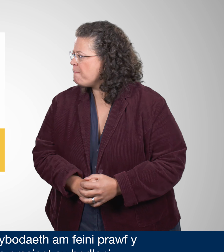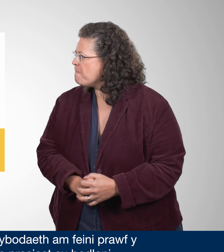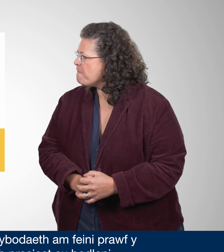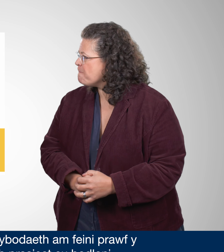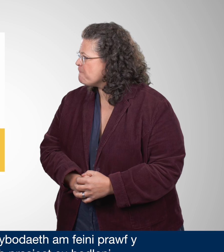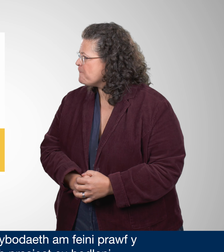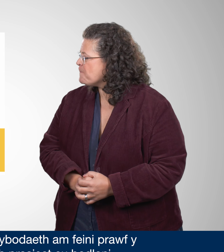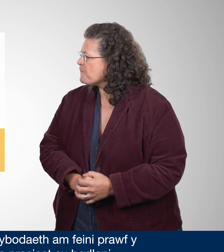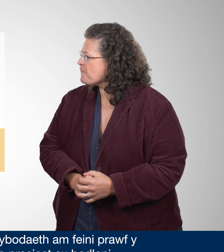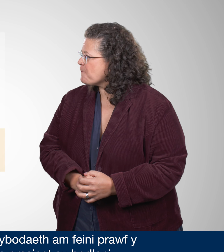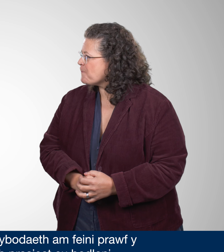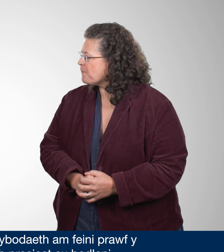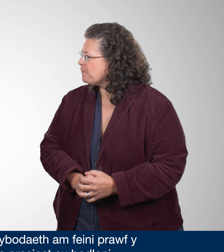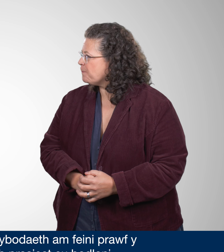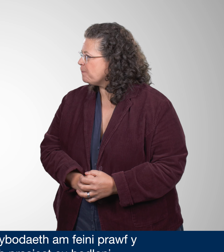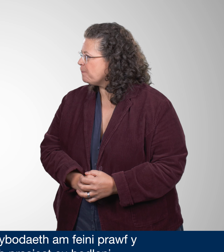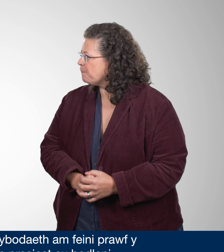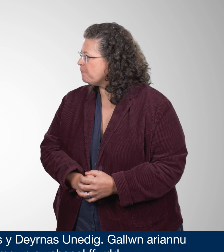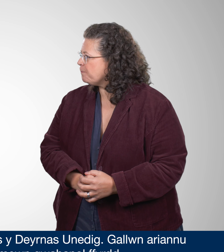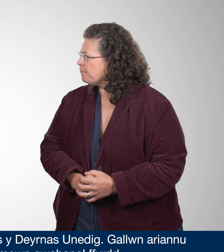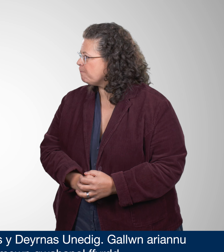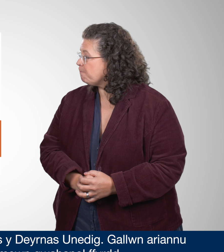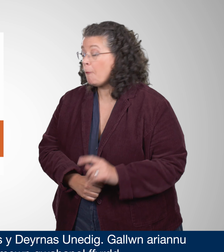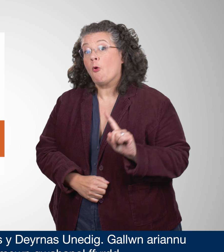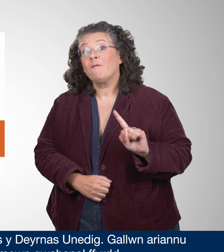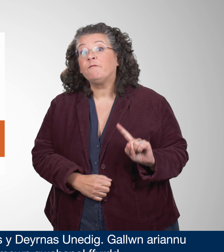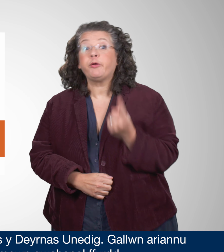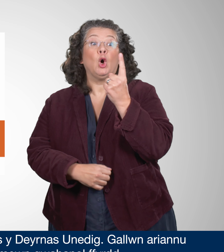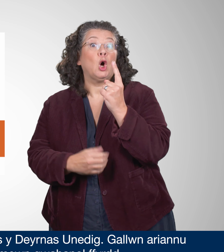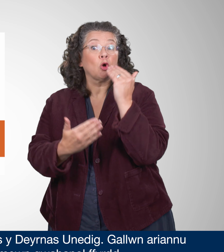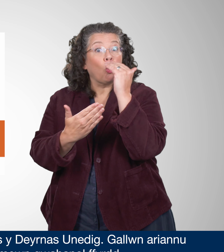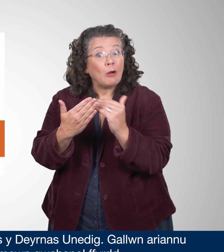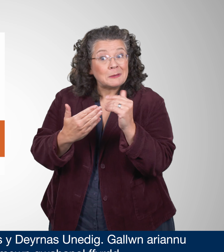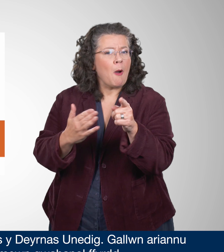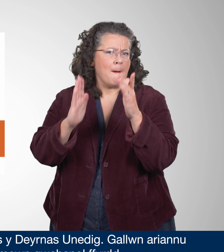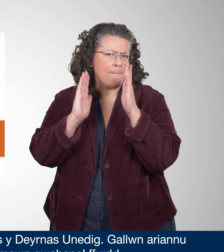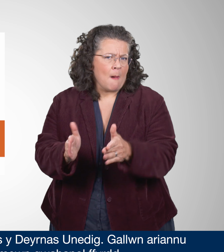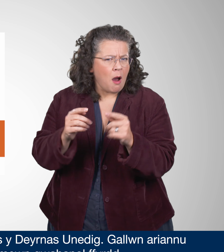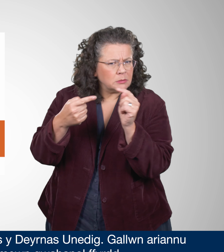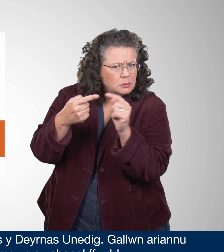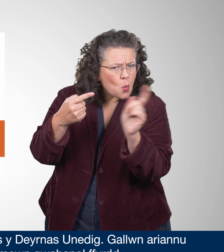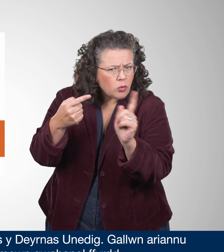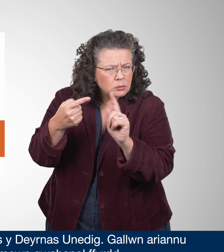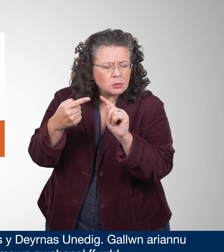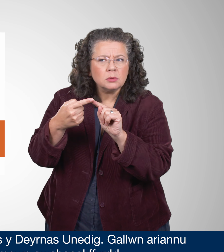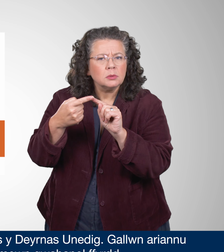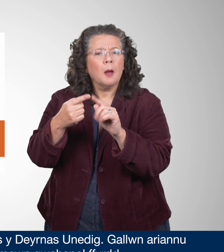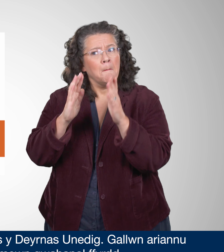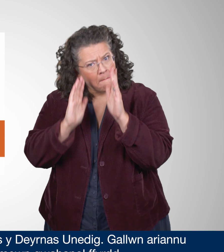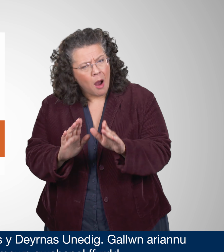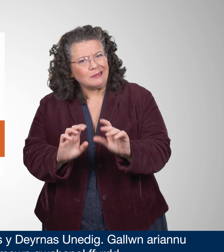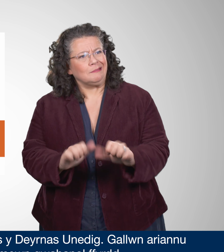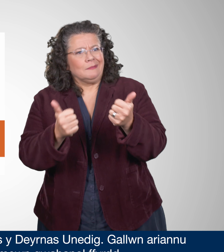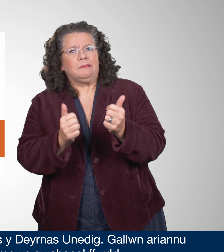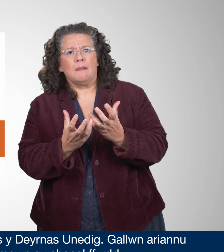prosiect ei bodloni. Y cyntaf yw buddio cymunedau ar